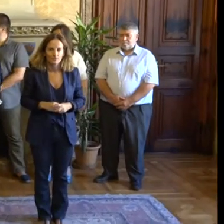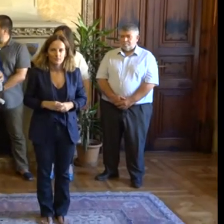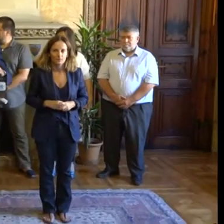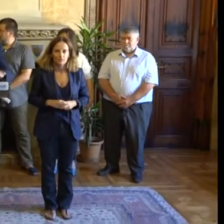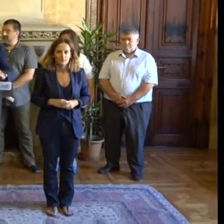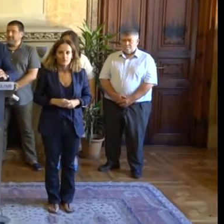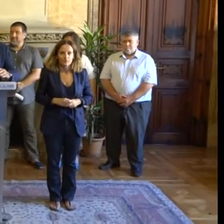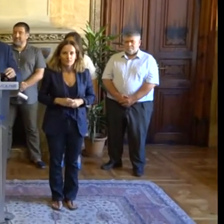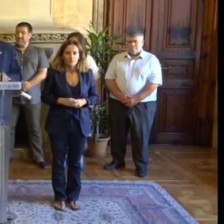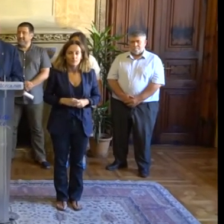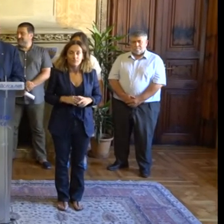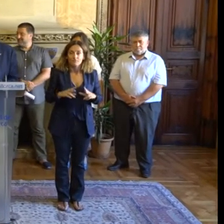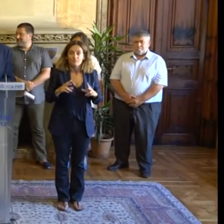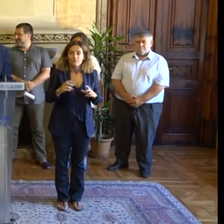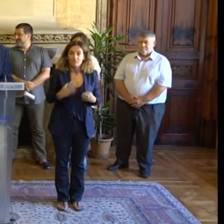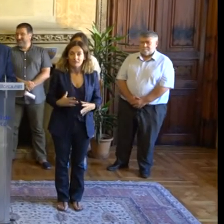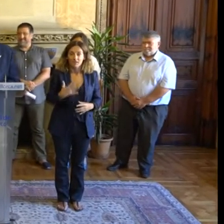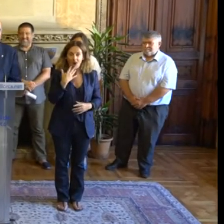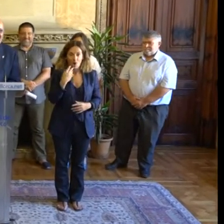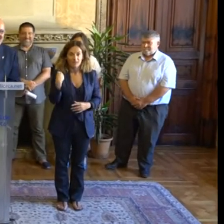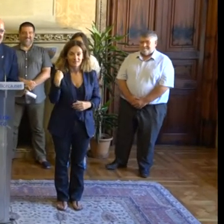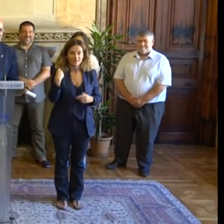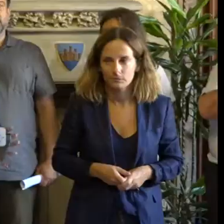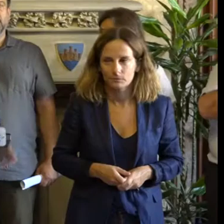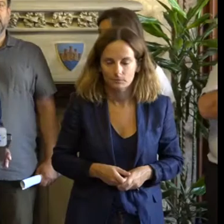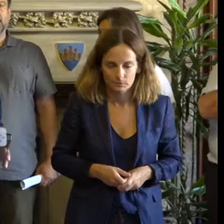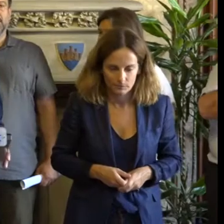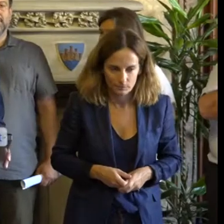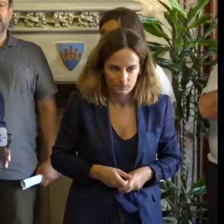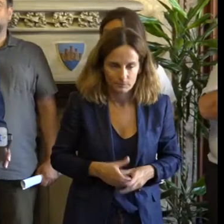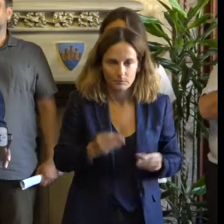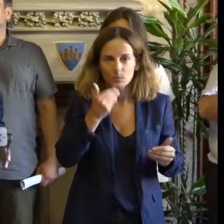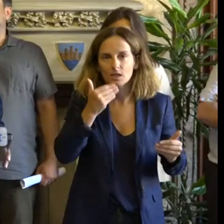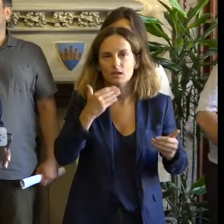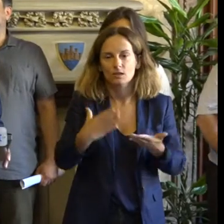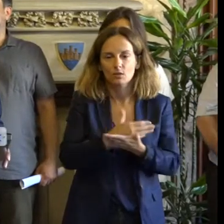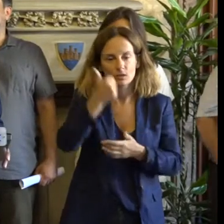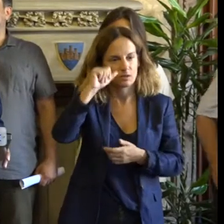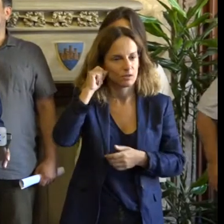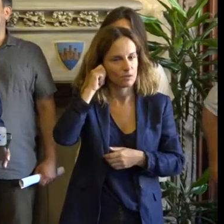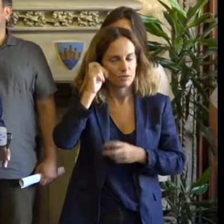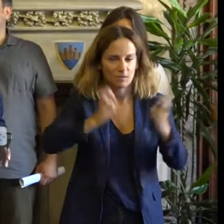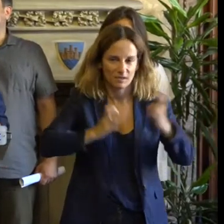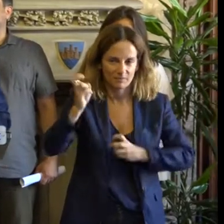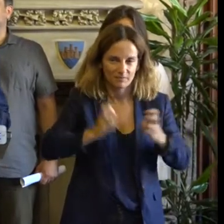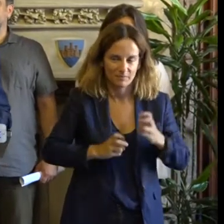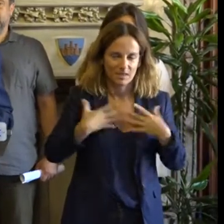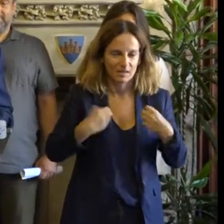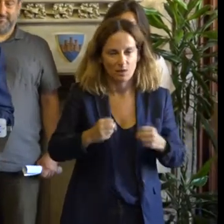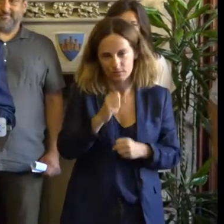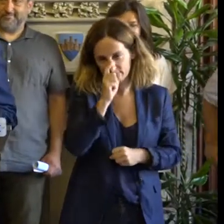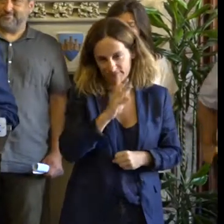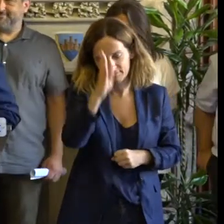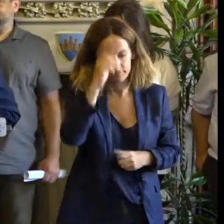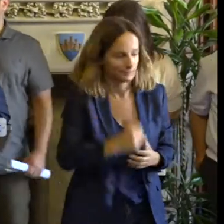Bé, bueno, que ara ve el torn de prems i preguntes, no? Bé, bueno, gràcies a tots i totes per venir. Salut i molt d'anys.